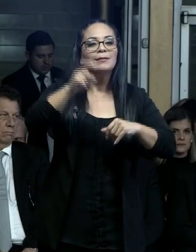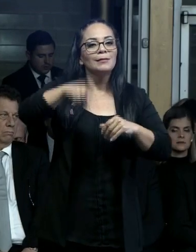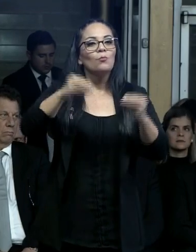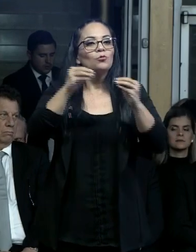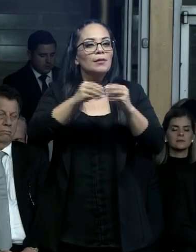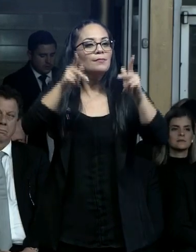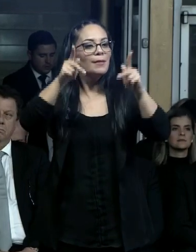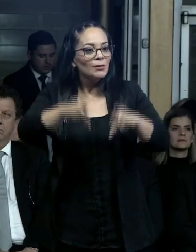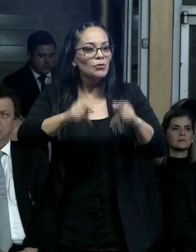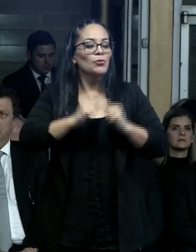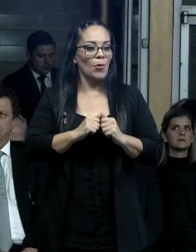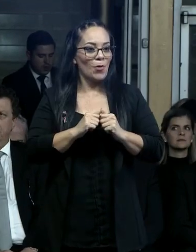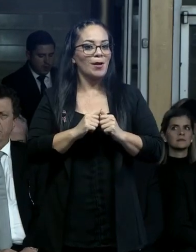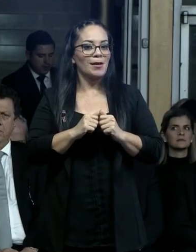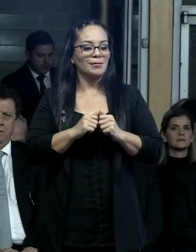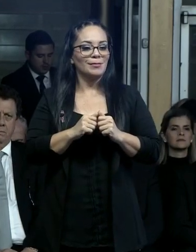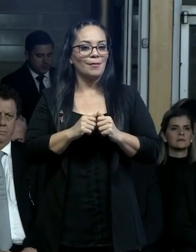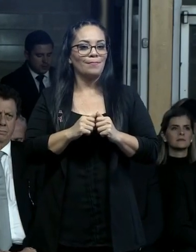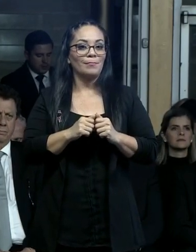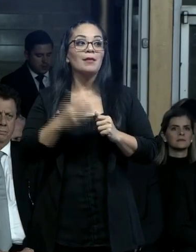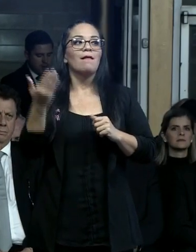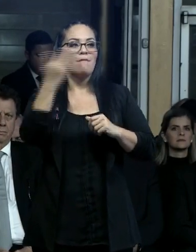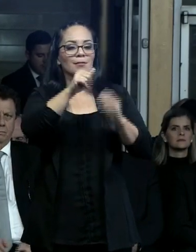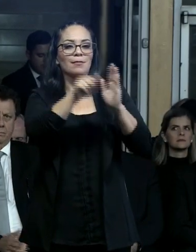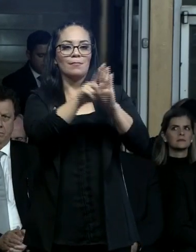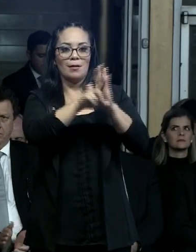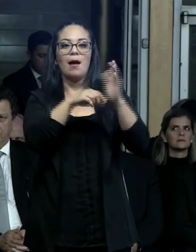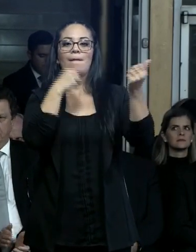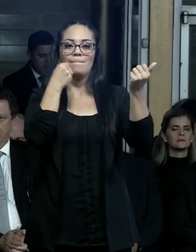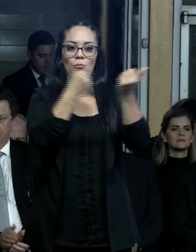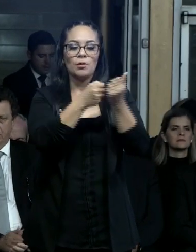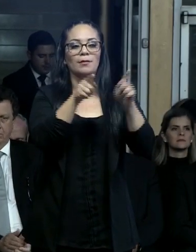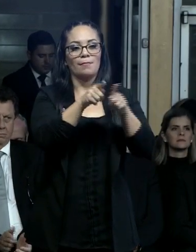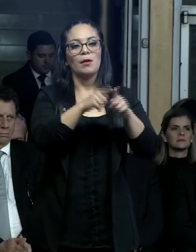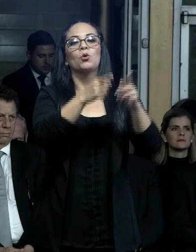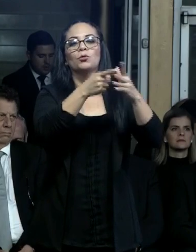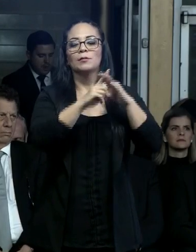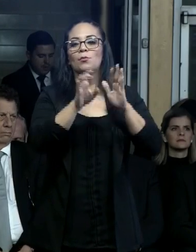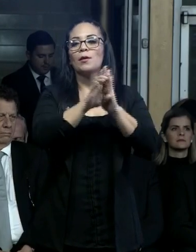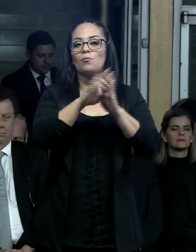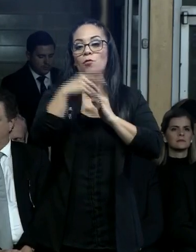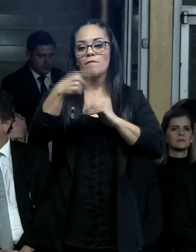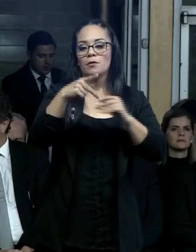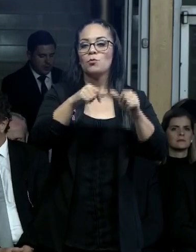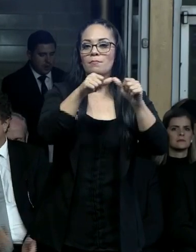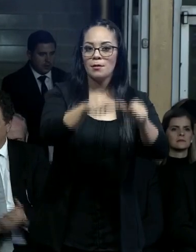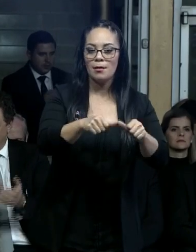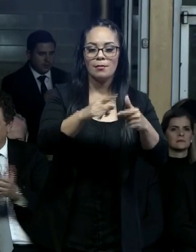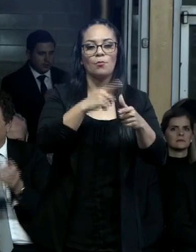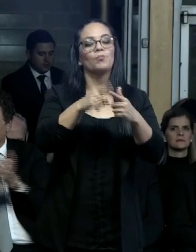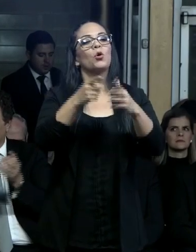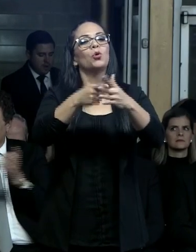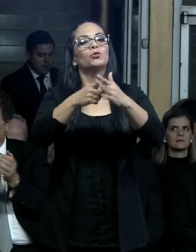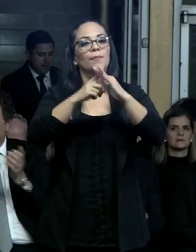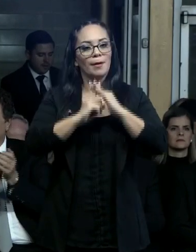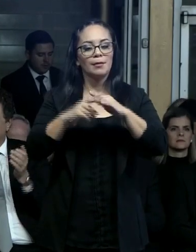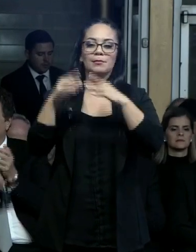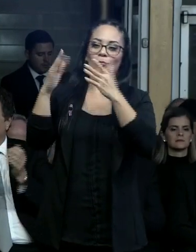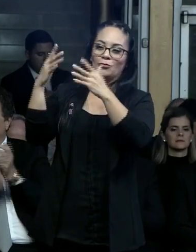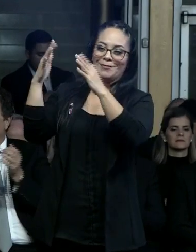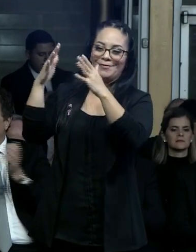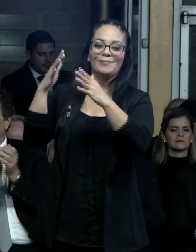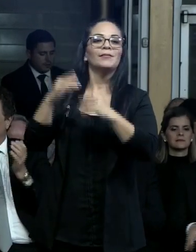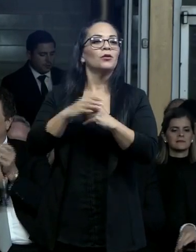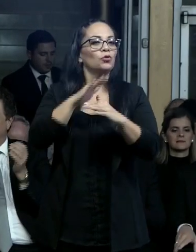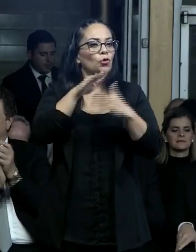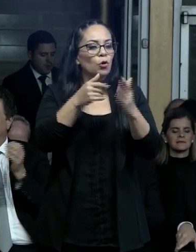patriotas en la Asamblea Legislativa que nos apoyen, con los préstamos como los del riesgo inminente, con los préstamos que estamos tomando